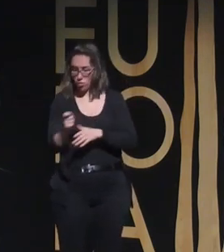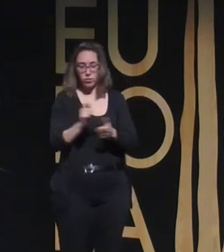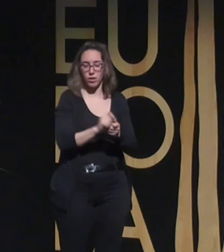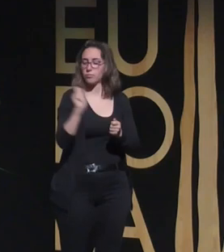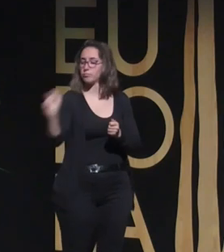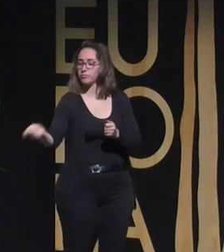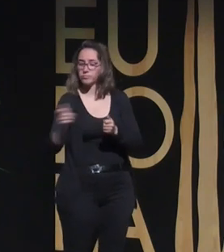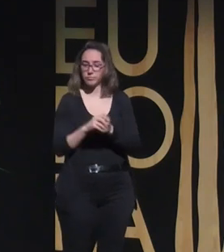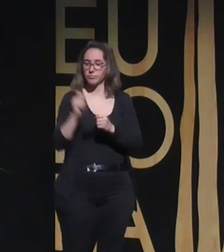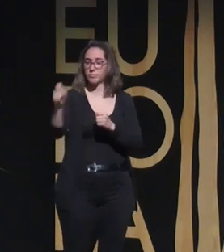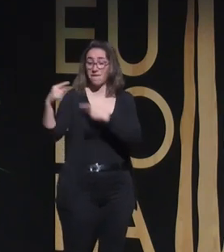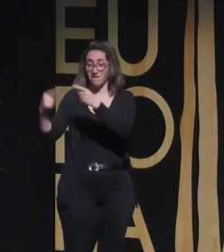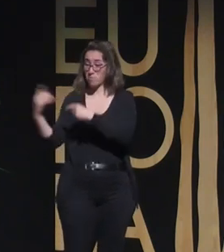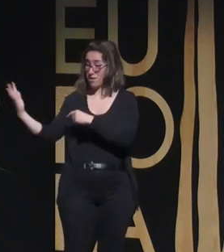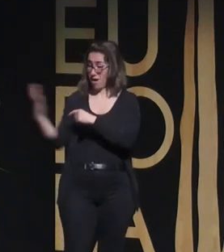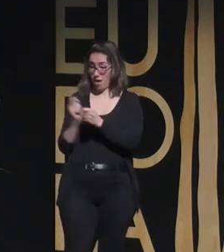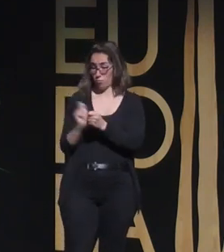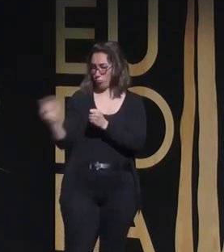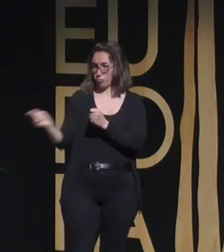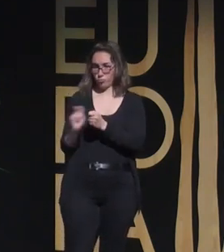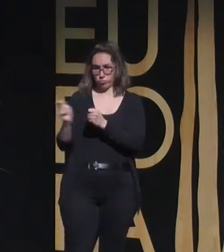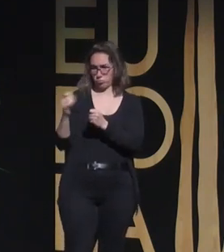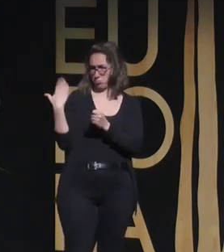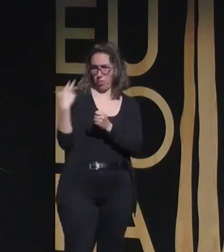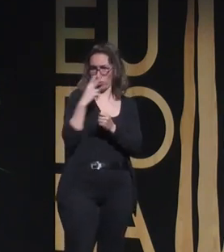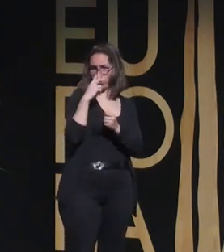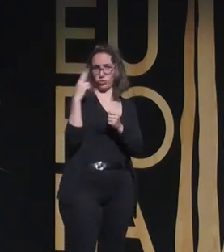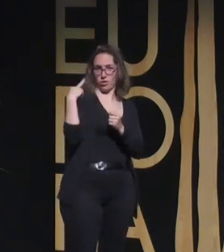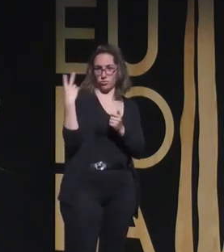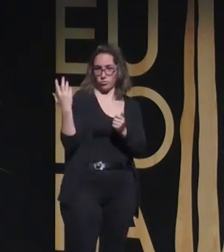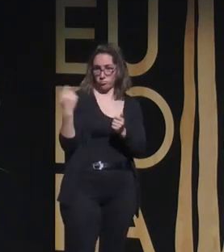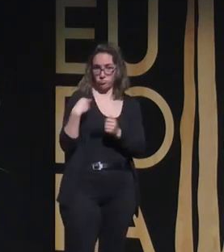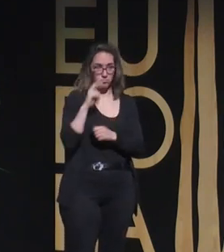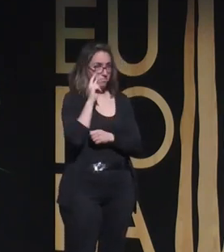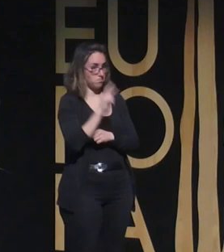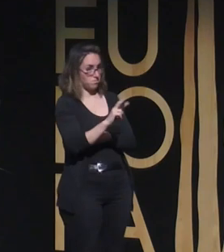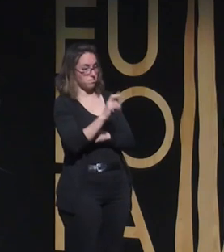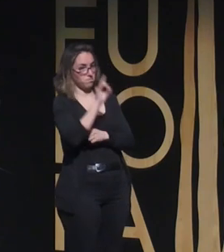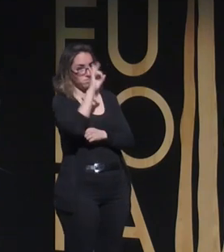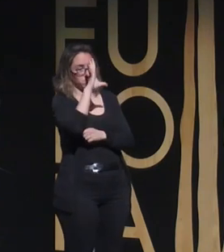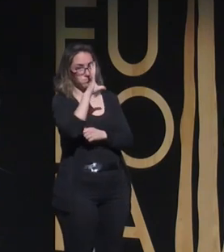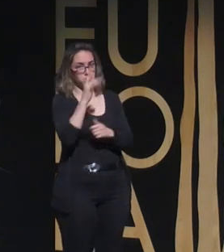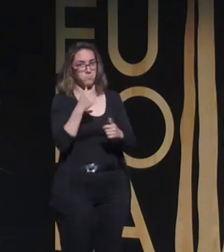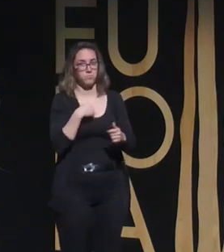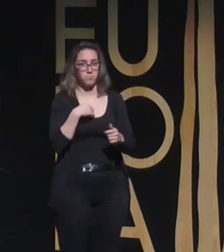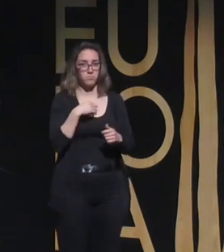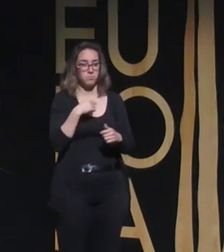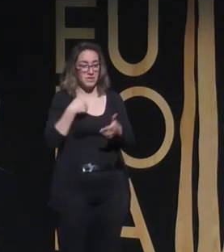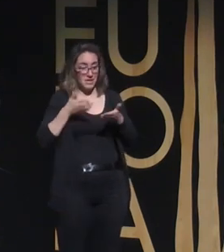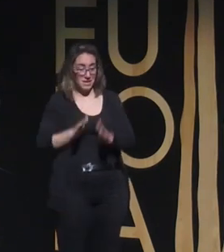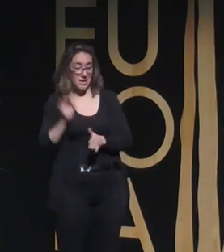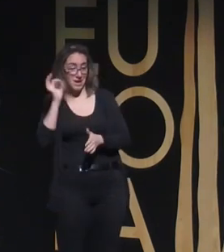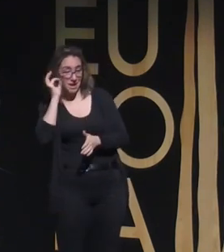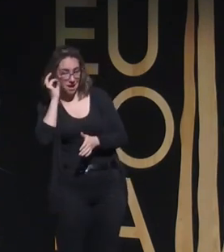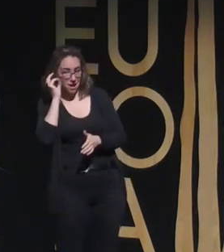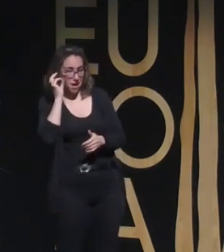pantalla. Estoy hablando de hace 2 años o así, ¿eh? Claro, yo me quedé genial porque mi hija Nora, cuando fue a pasar, miró y